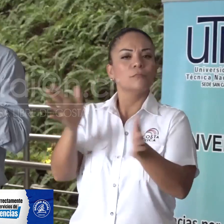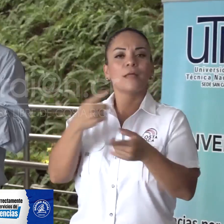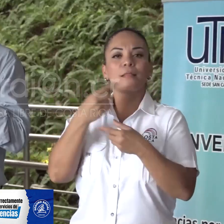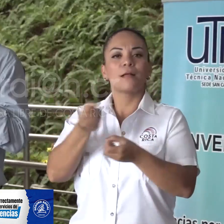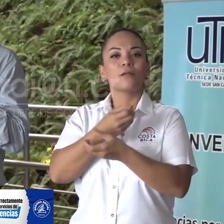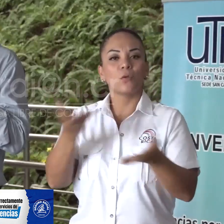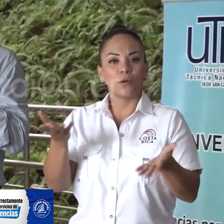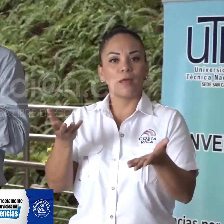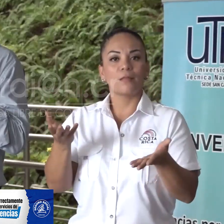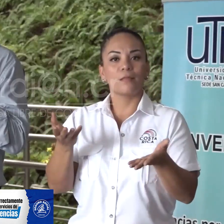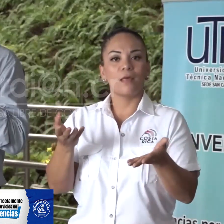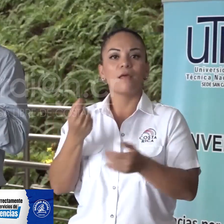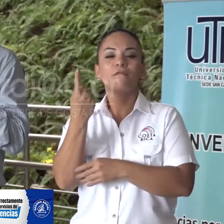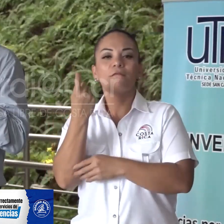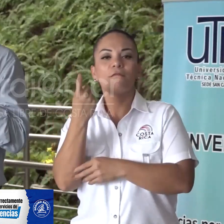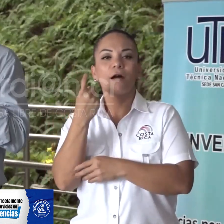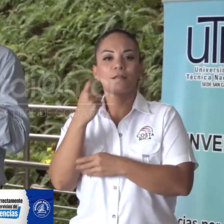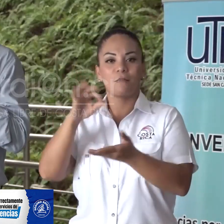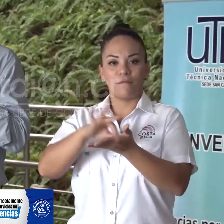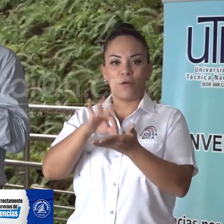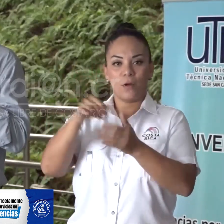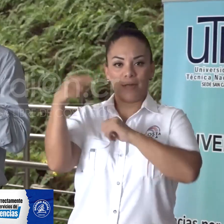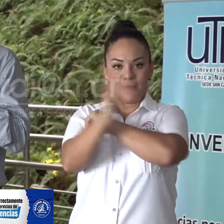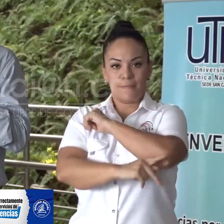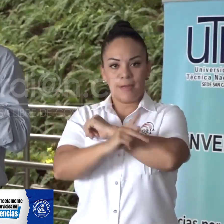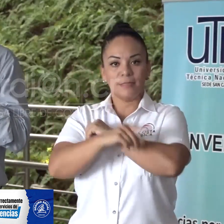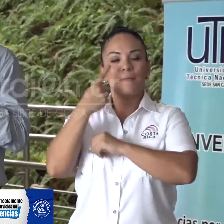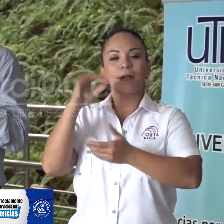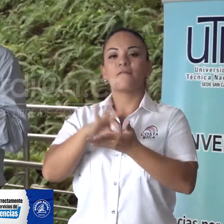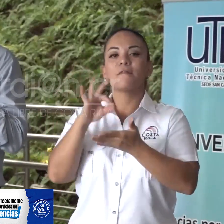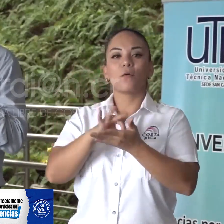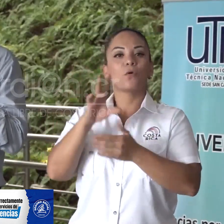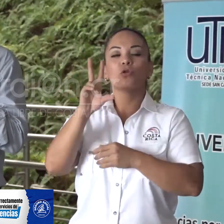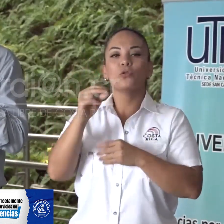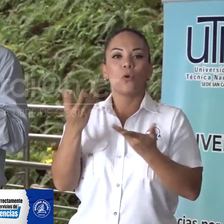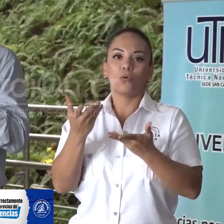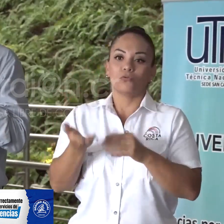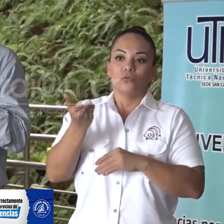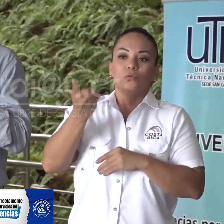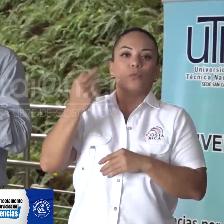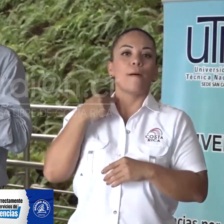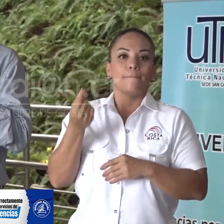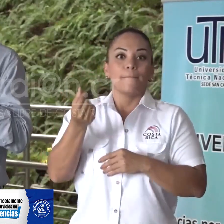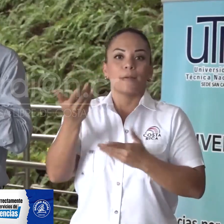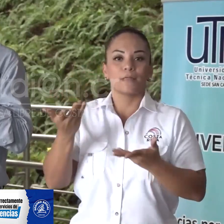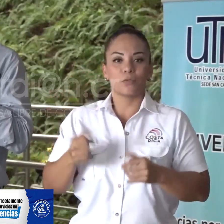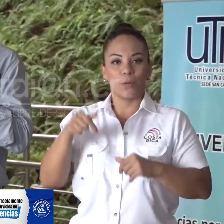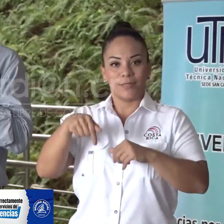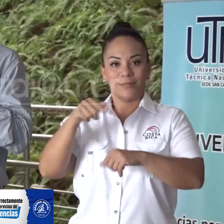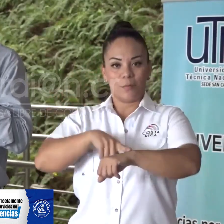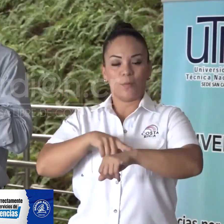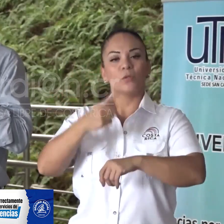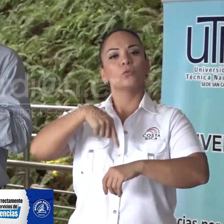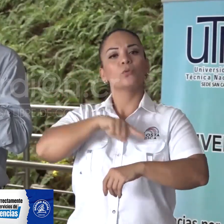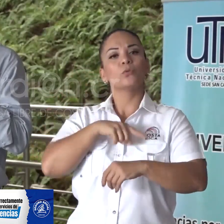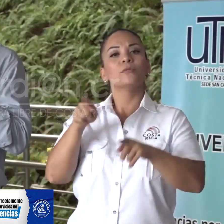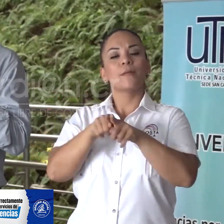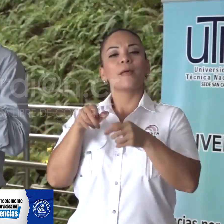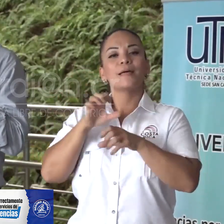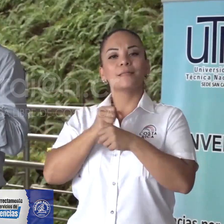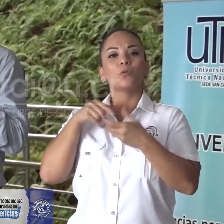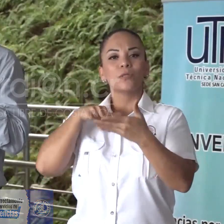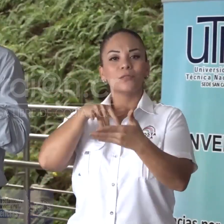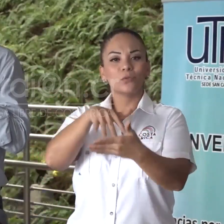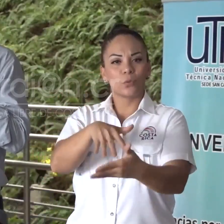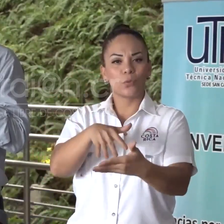declaratoria de desabasto del frijol, para que el frijol no se nos suba en esta época. Estamos estudiando una